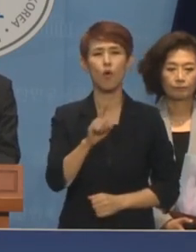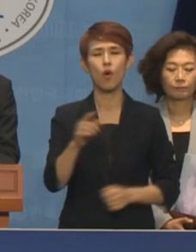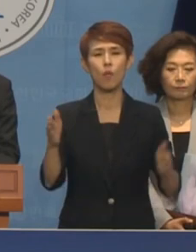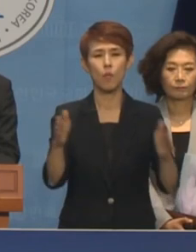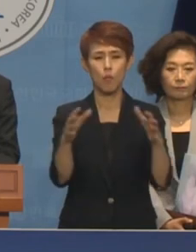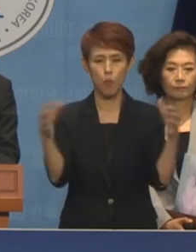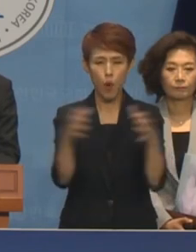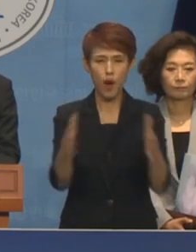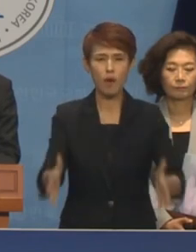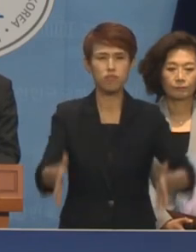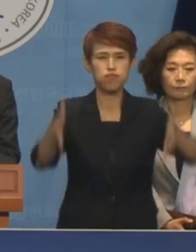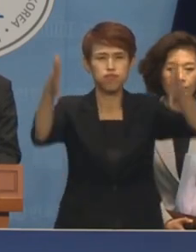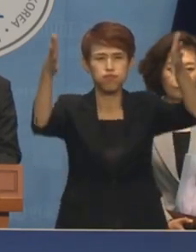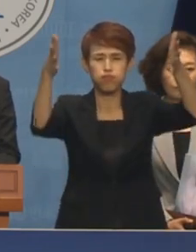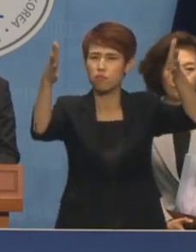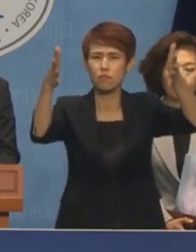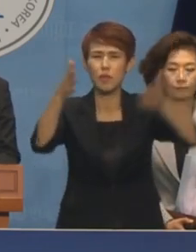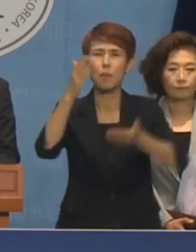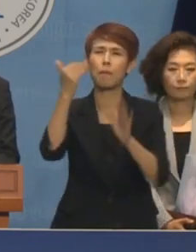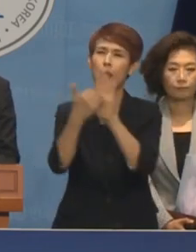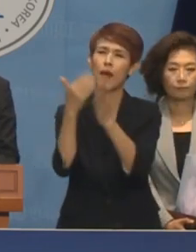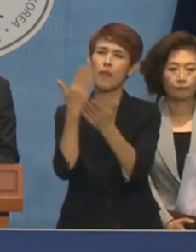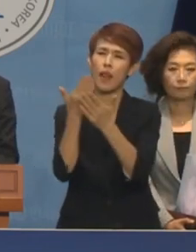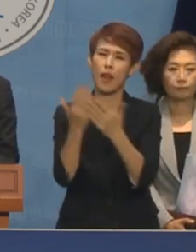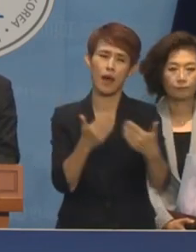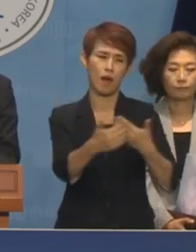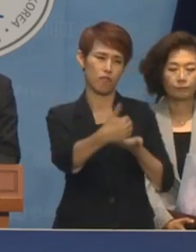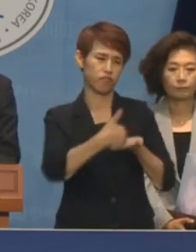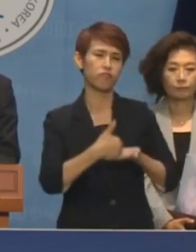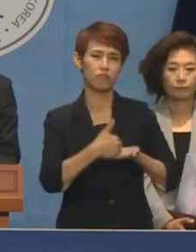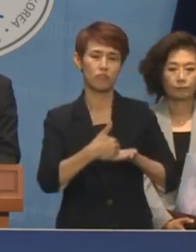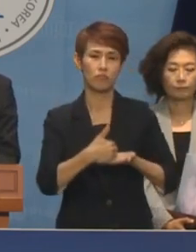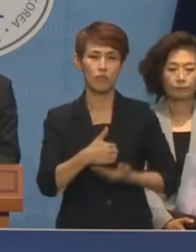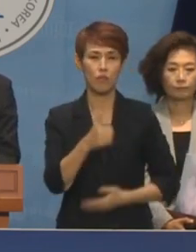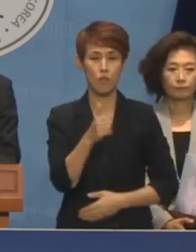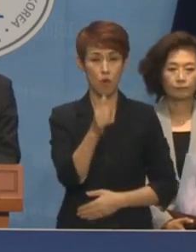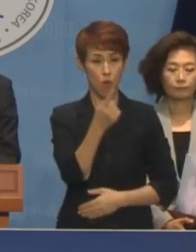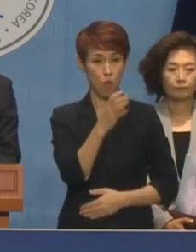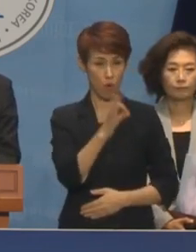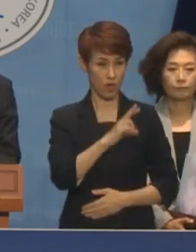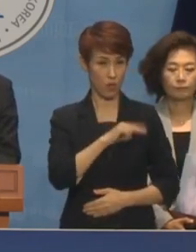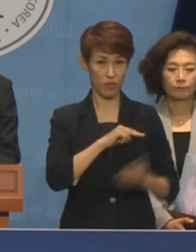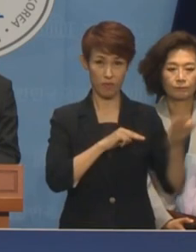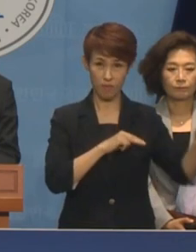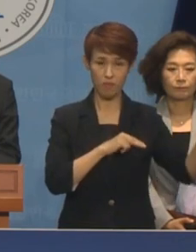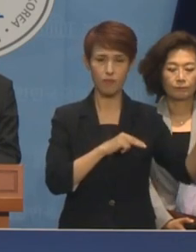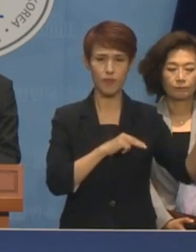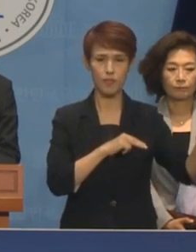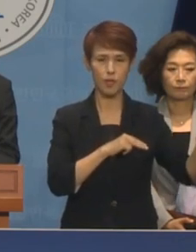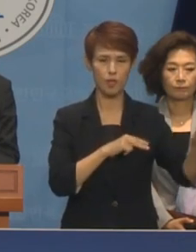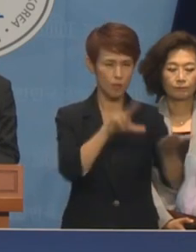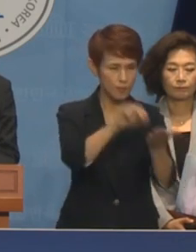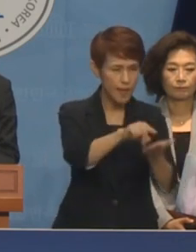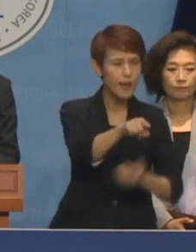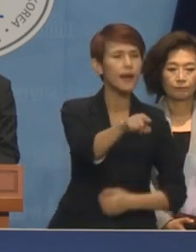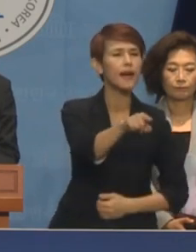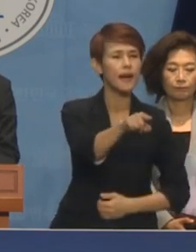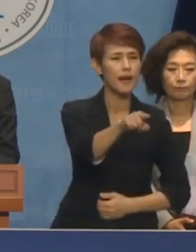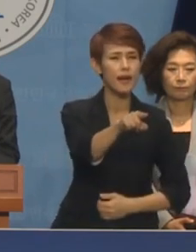쇼핑몰의 무분별한 진출을 막아달라는 것이었습니다. 홍익편 전 원내대표께서 이 같은 문제의식을